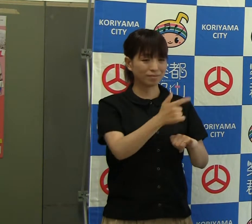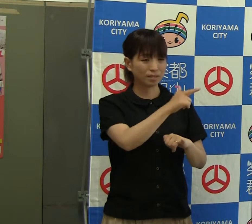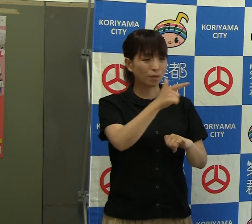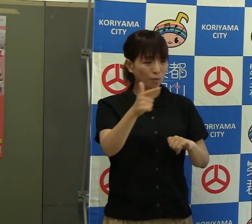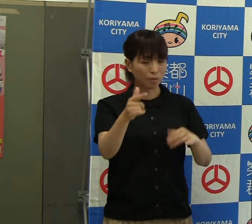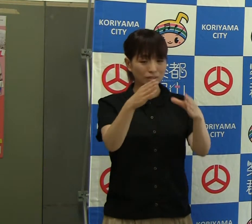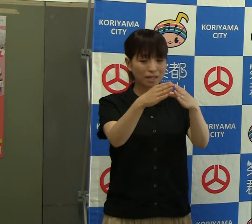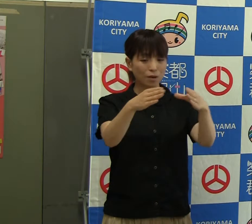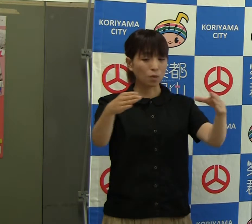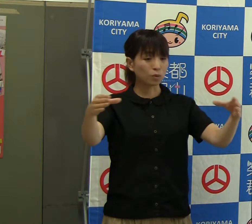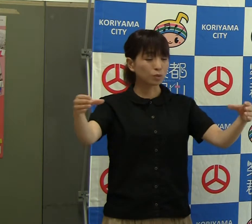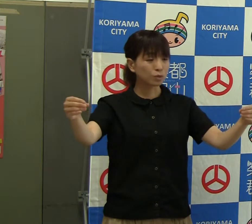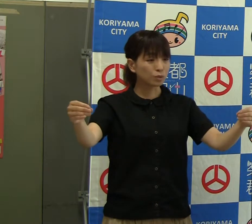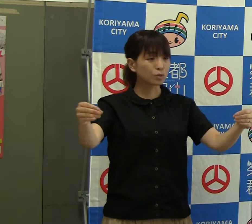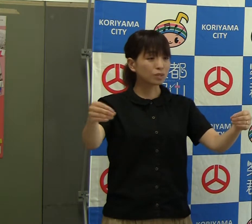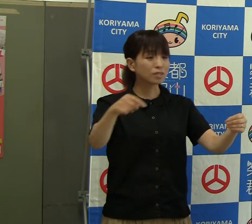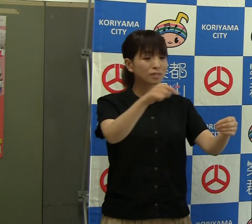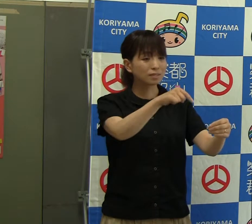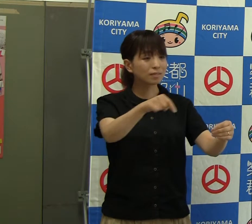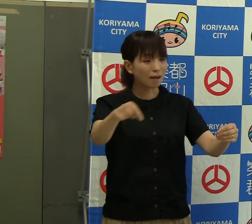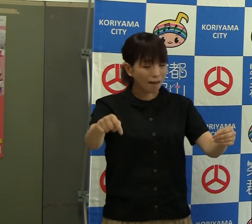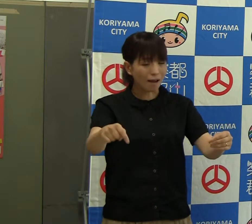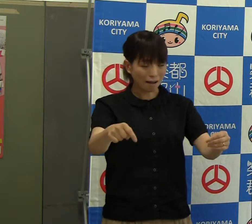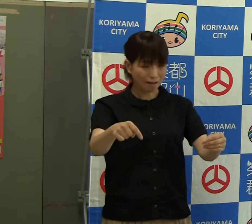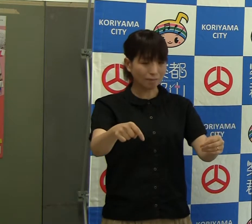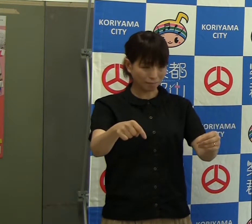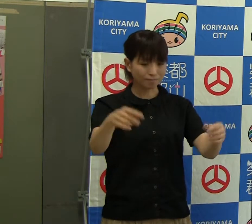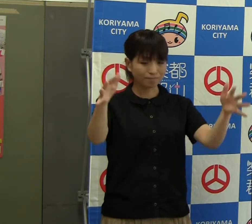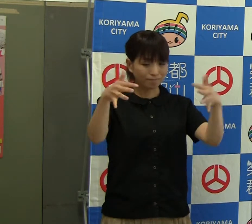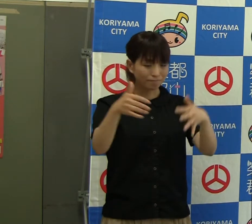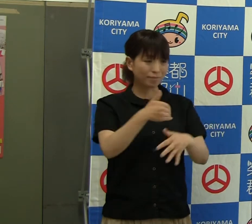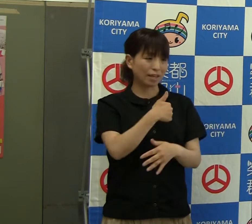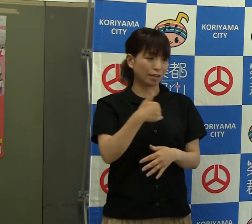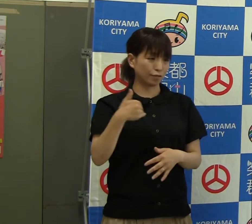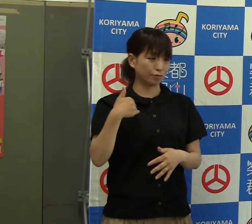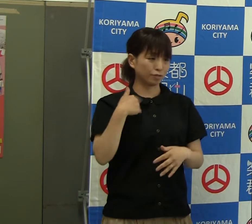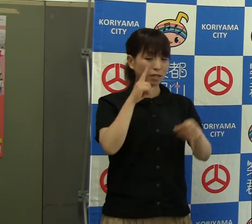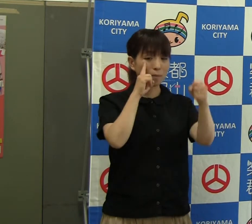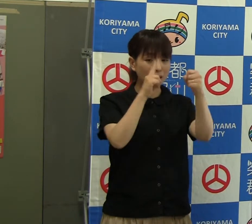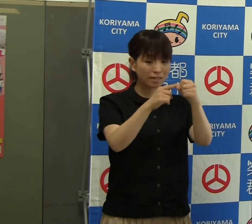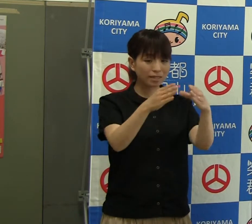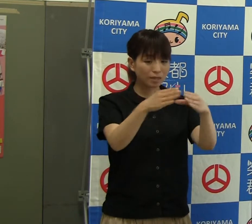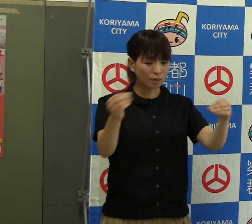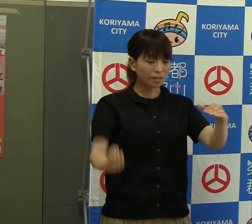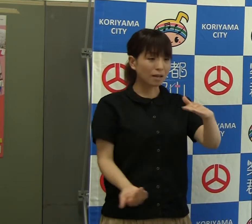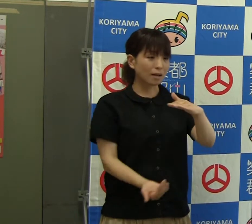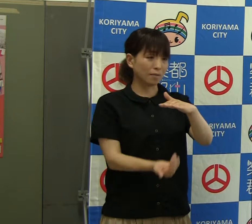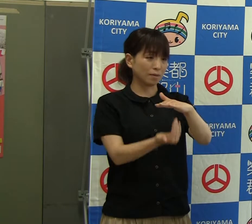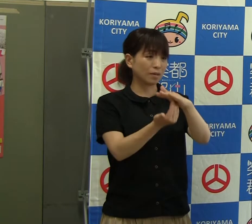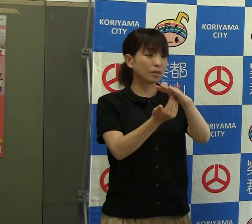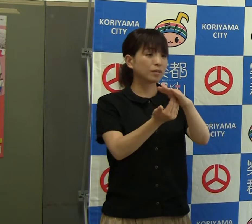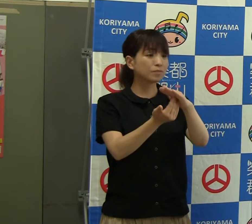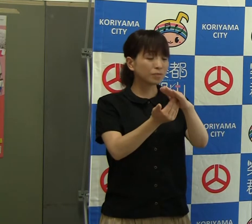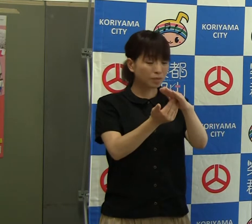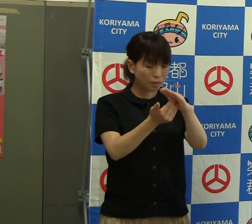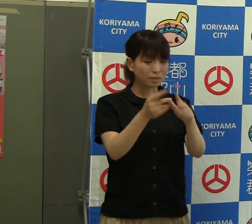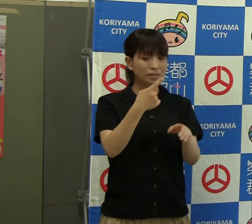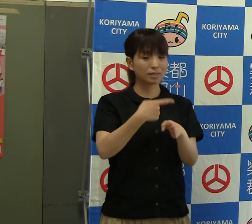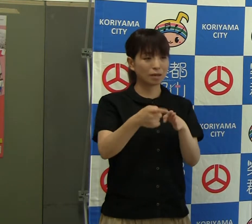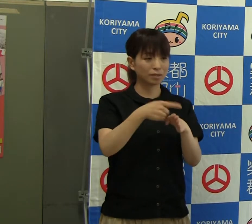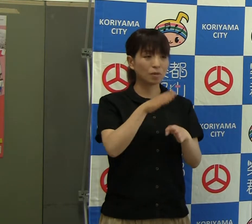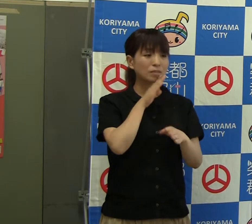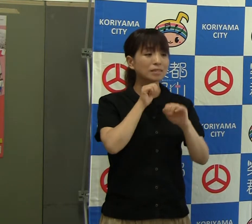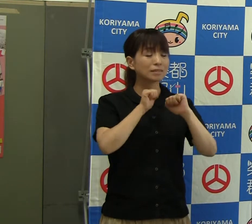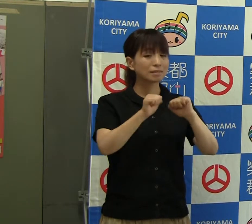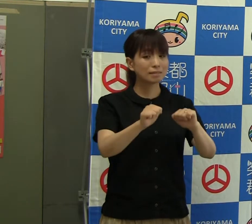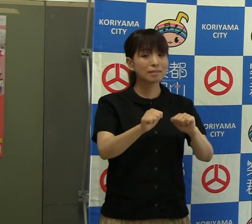全国からファンディングできますように、日本最大のクラウドファンディングサービスをすでに実施